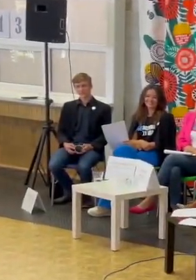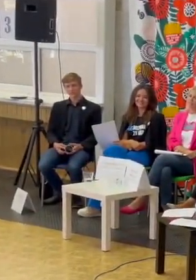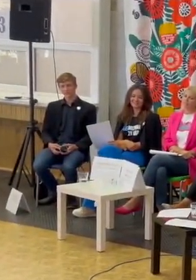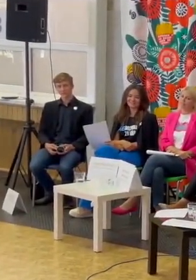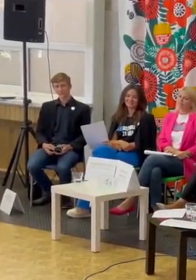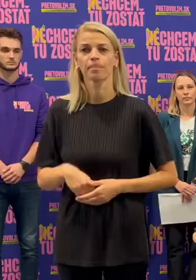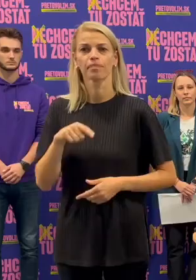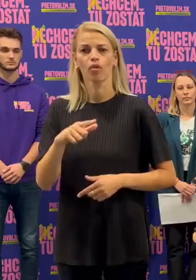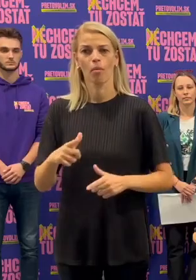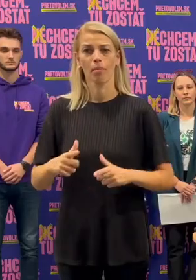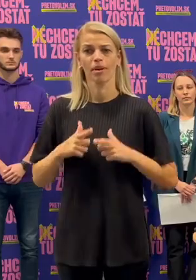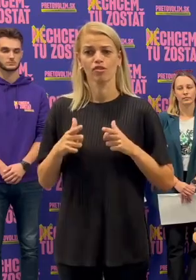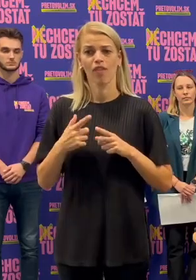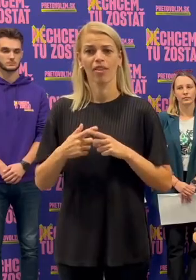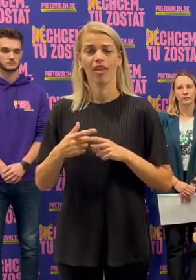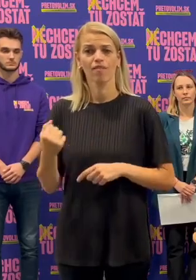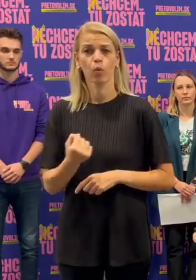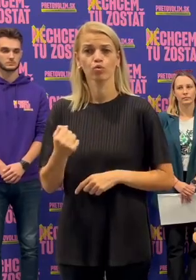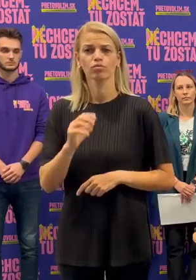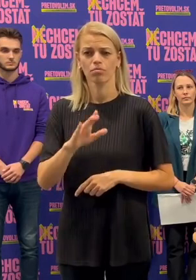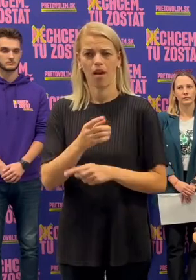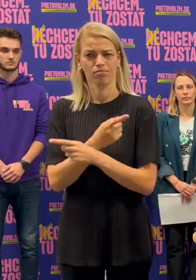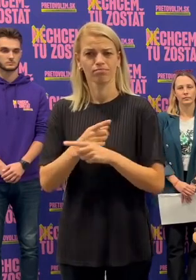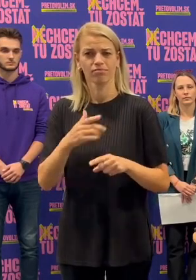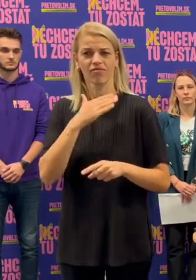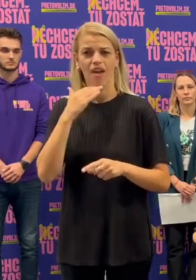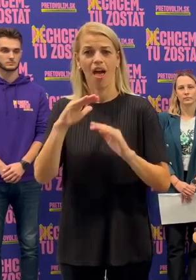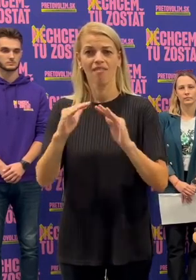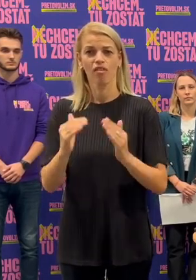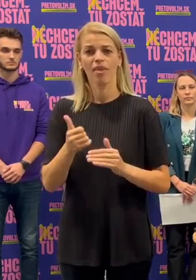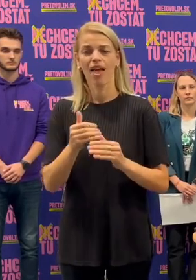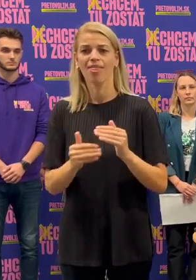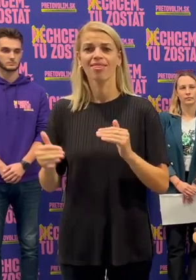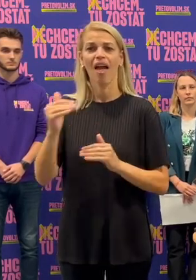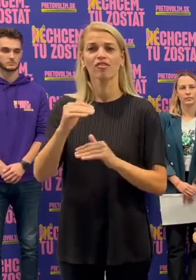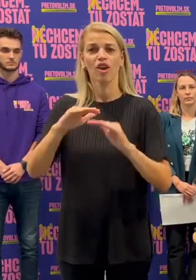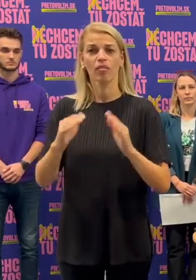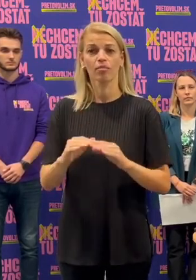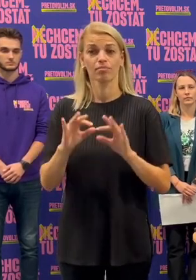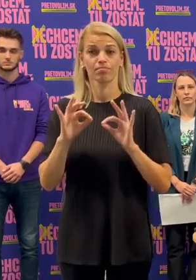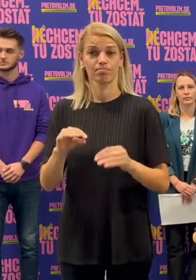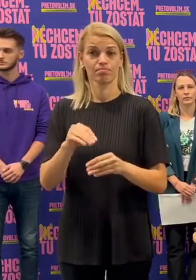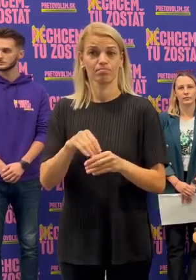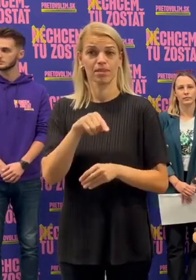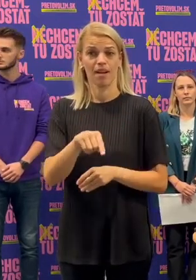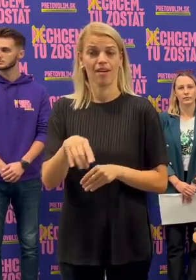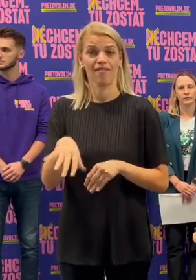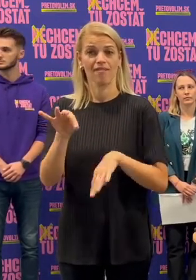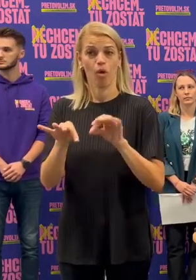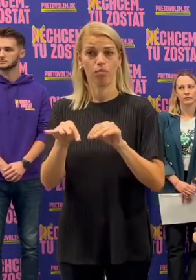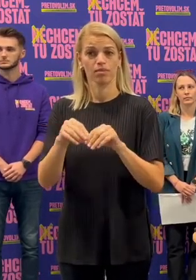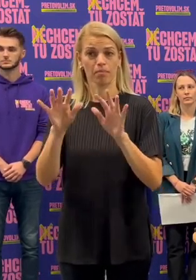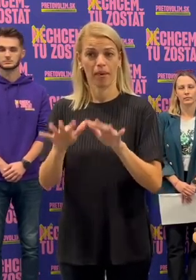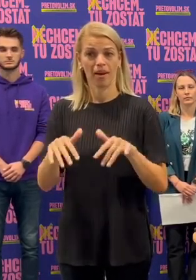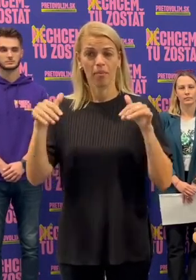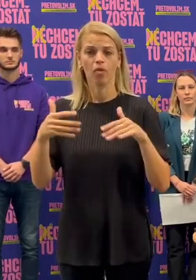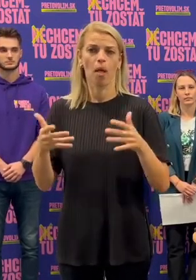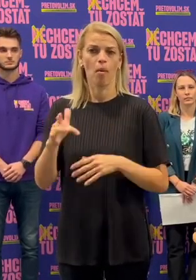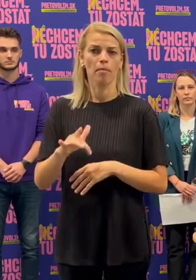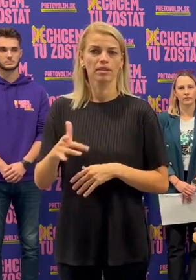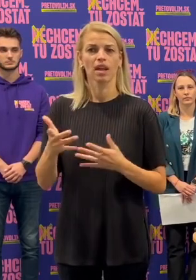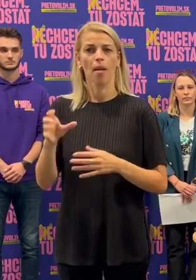toto prežívanie a funkčnosť má veľa foriem a jednou z tých najvyšších foriem sú práve voľby, či to sú voľby parlamentné, alebo miestne,